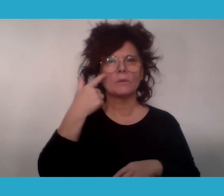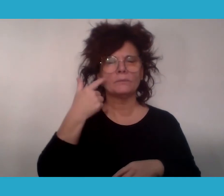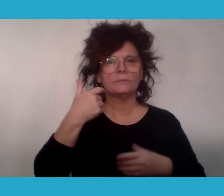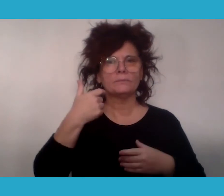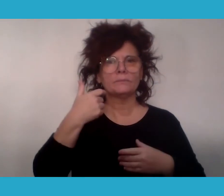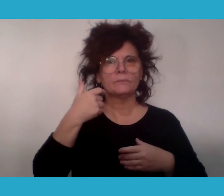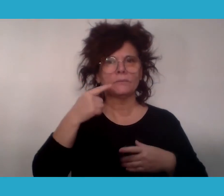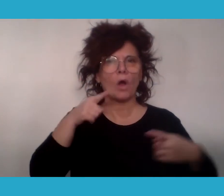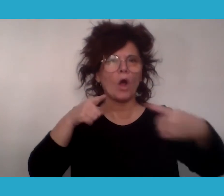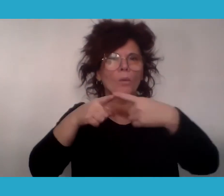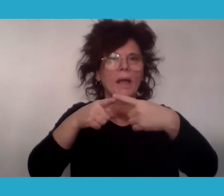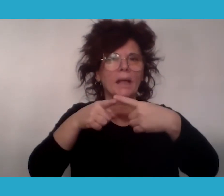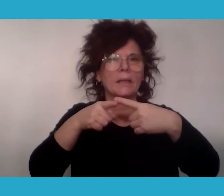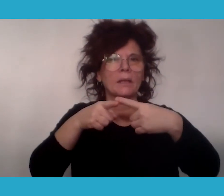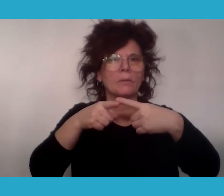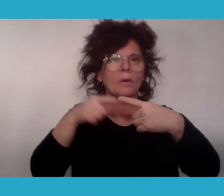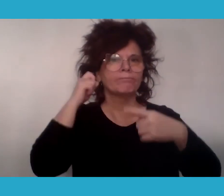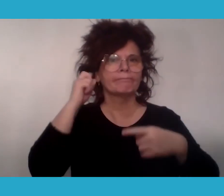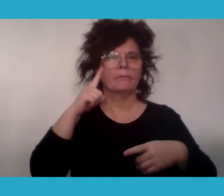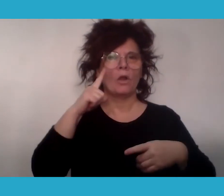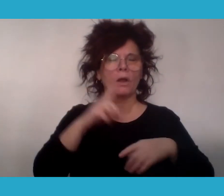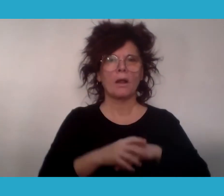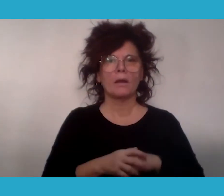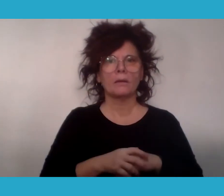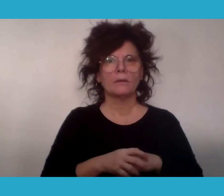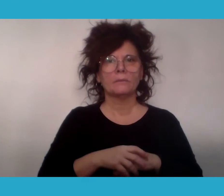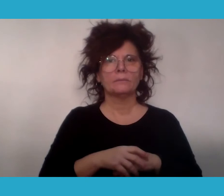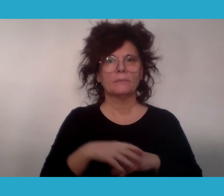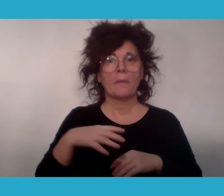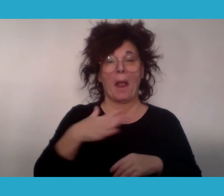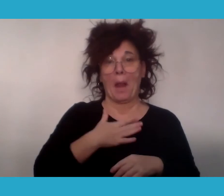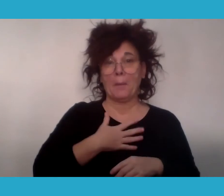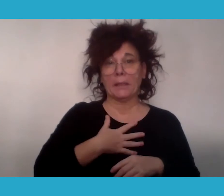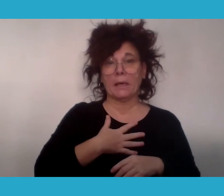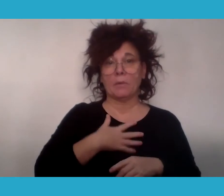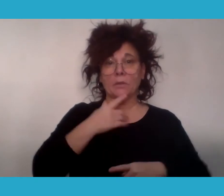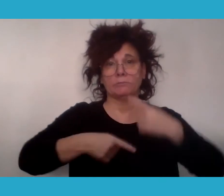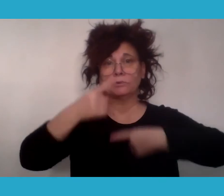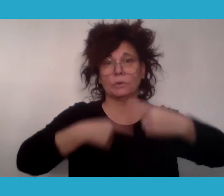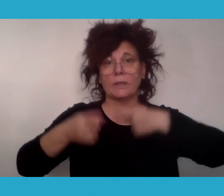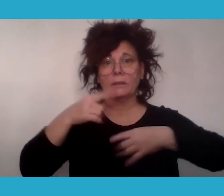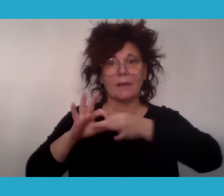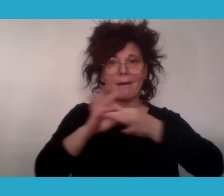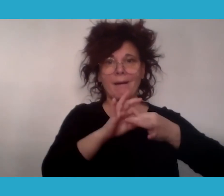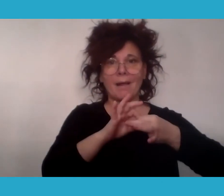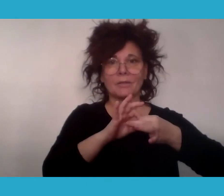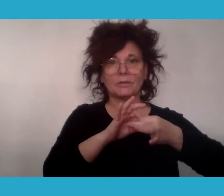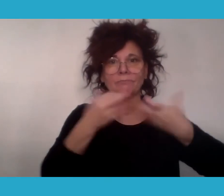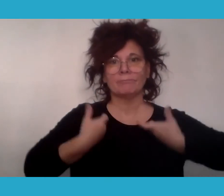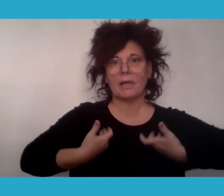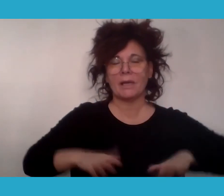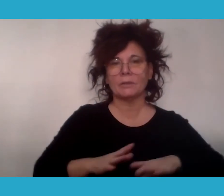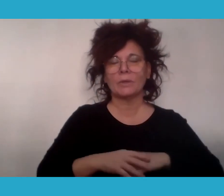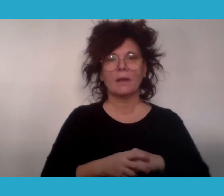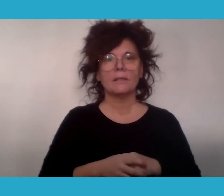objetivos del desarrollo sostenible. El patrimonio sustentable, en armonía con la naturaleza, rescatando la verdadera tradición, que